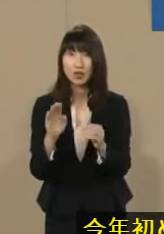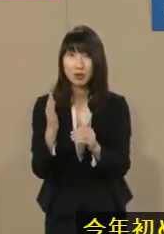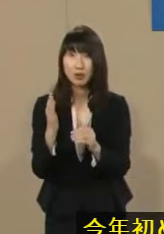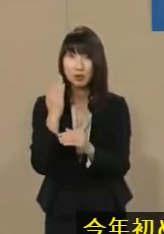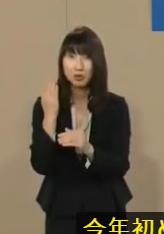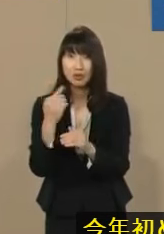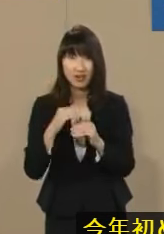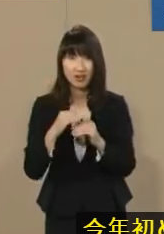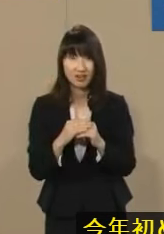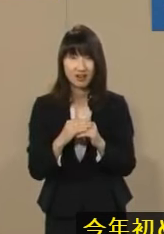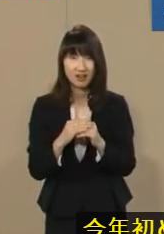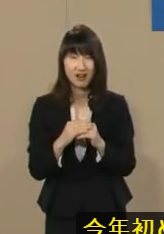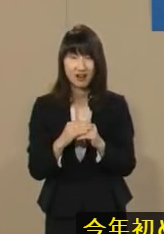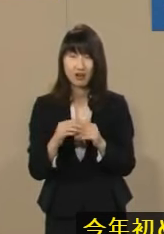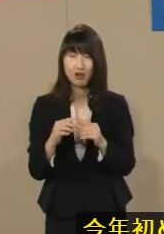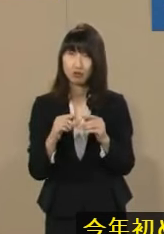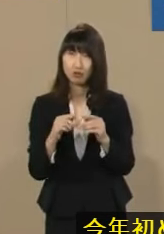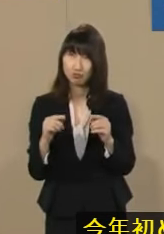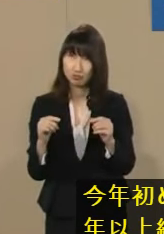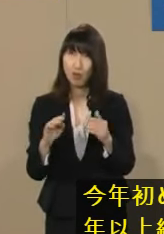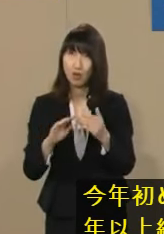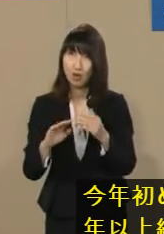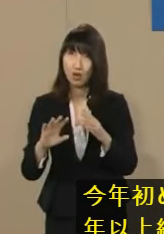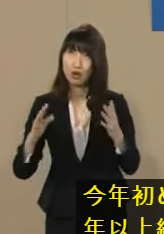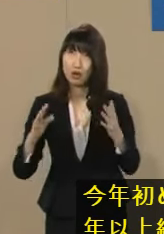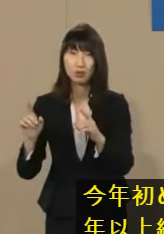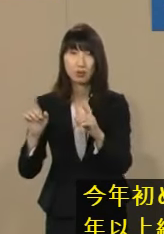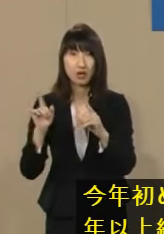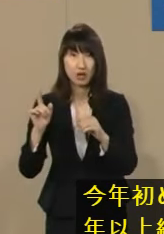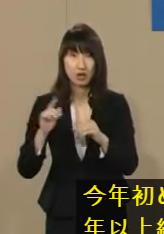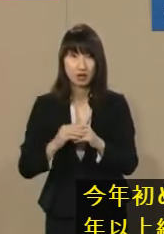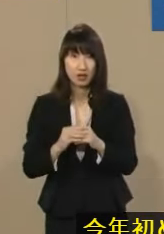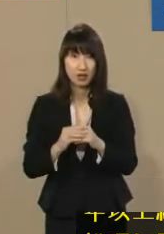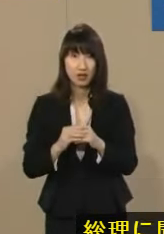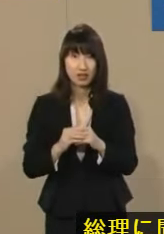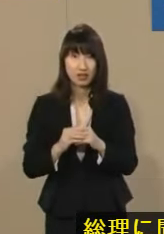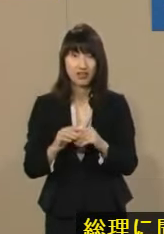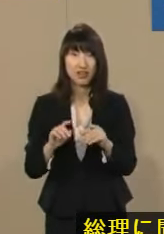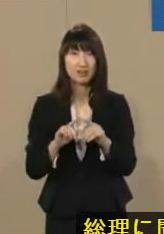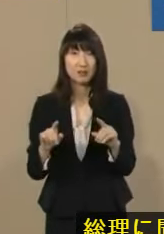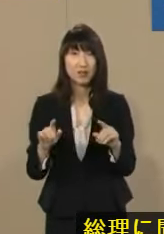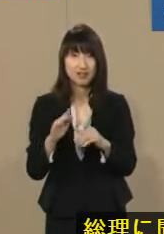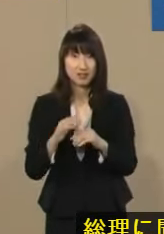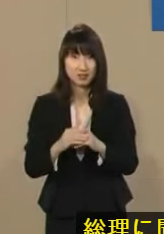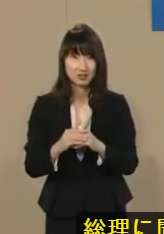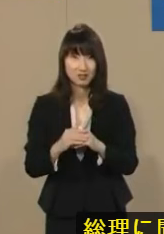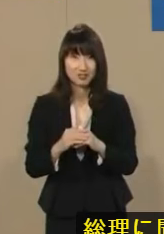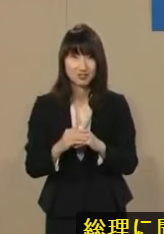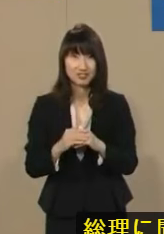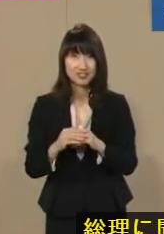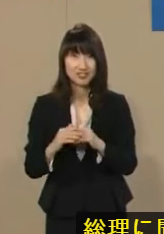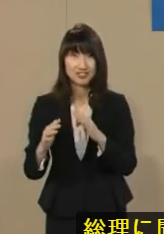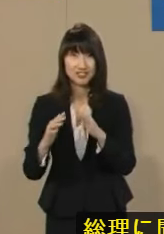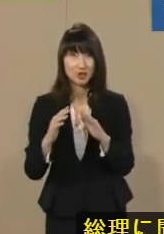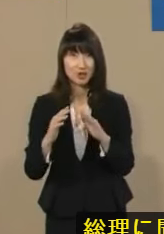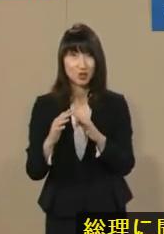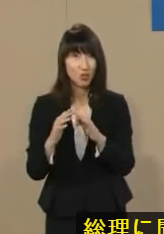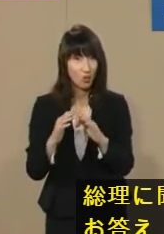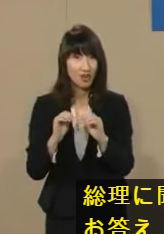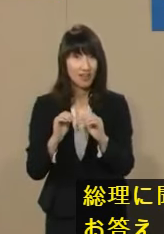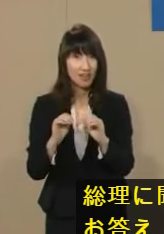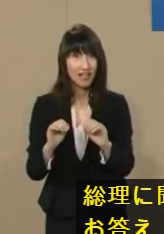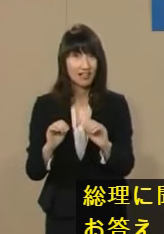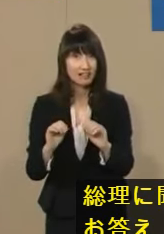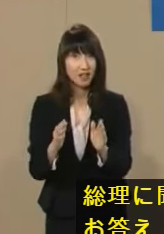総理に聞いたところ、我が国の他にはありませんと総理のお答え。当たり前です。戦争、紛争などをやってい